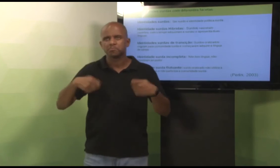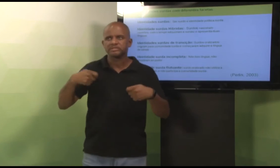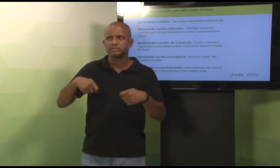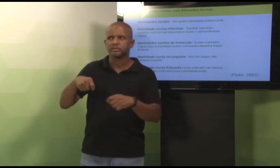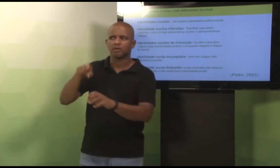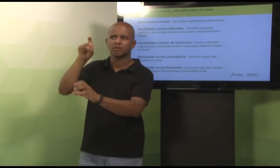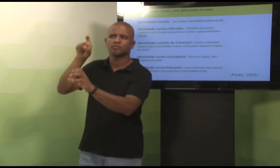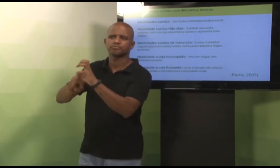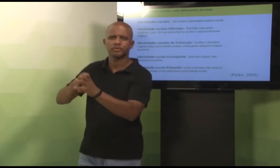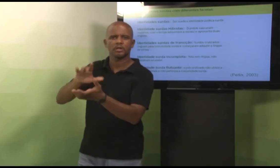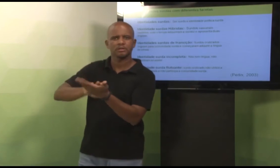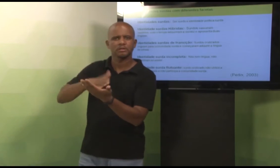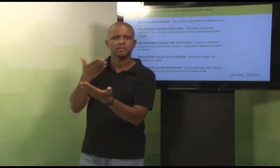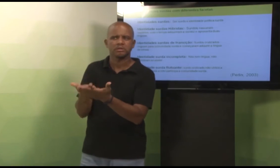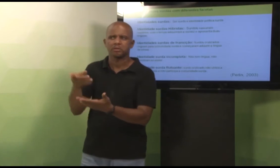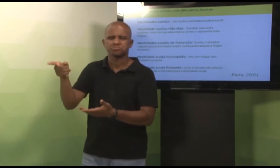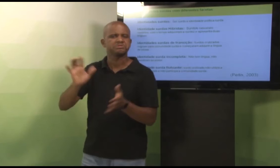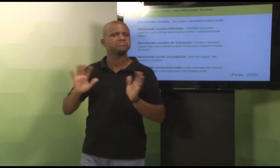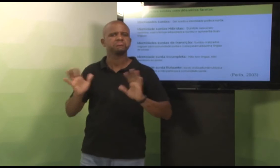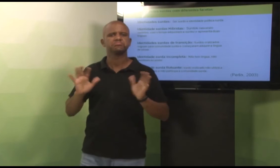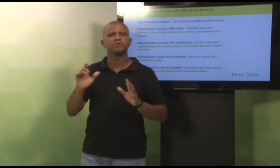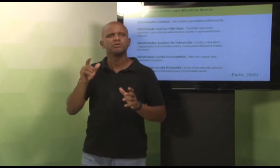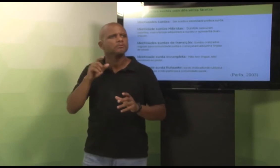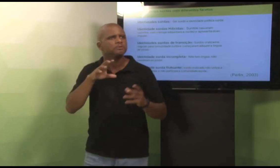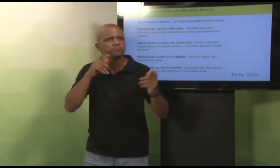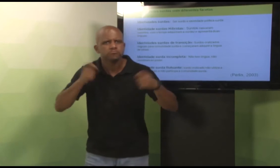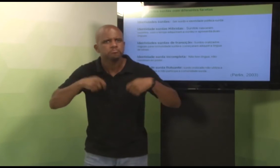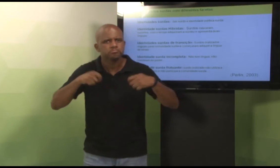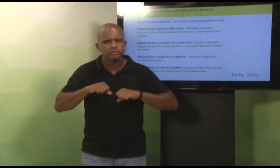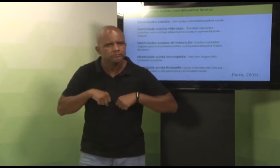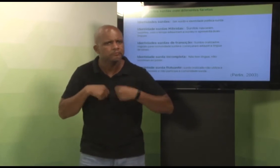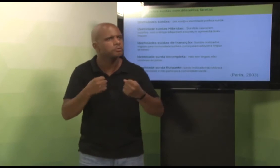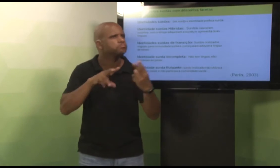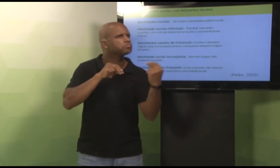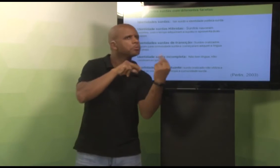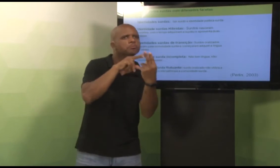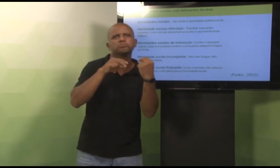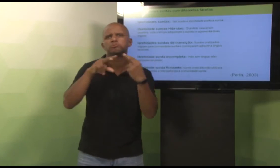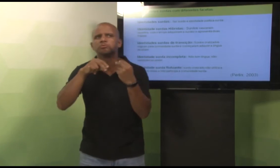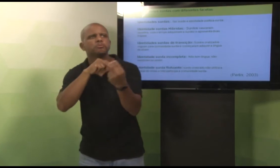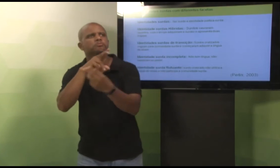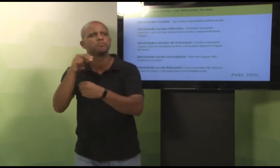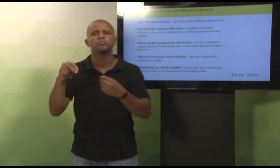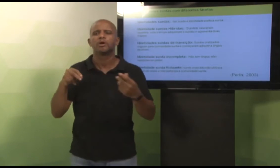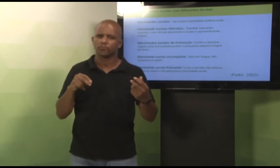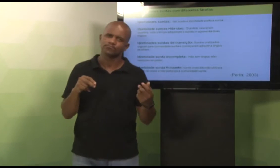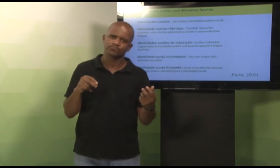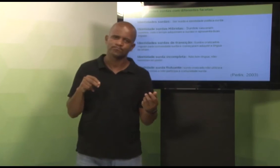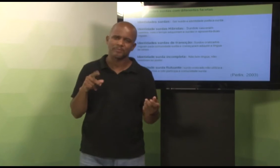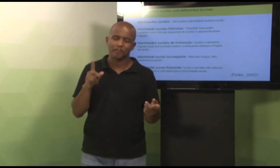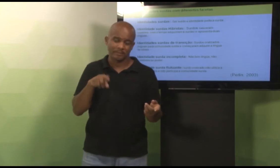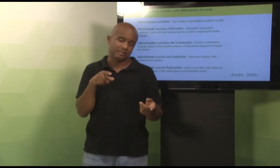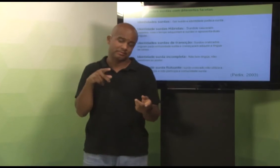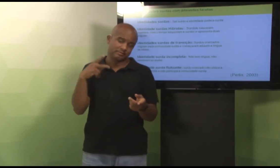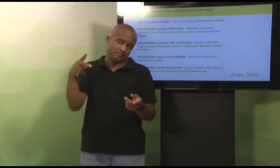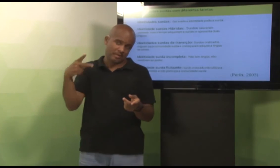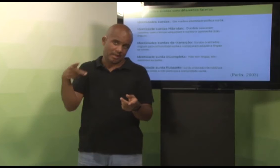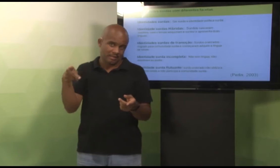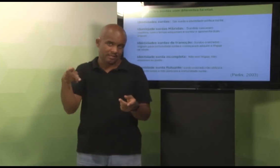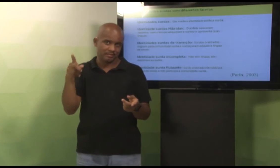surdo. E não utiliza a língua de sinais, ele é dependente, ele não utiliza o